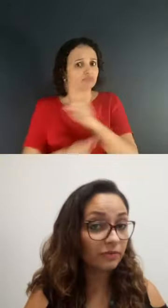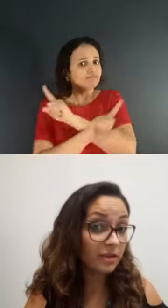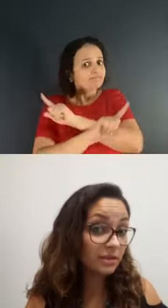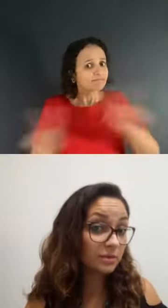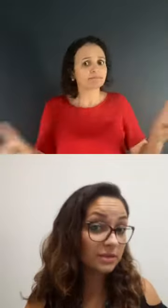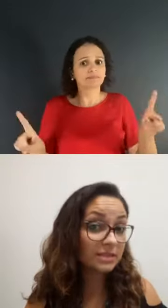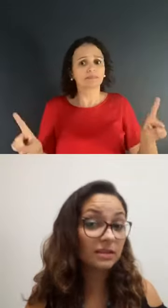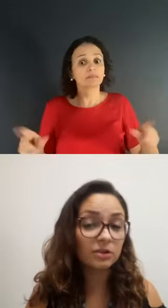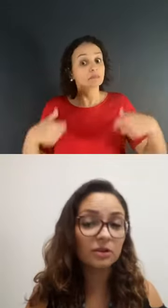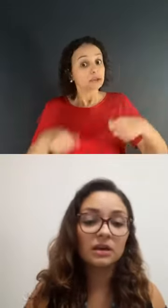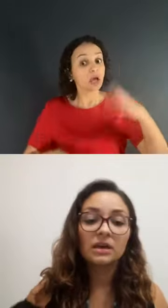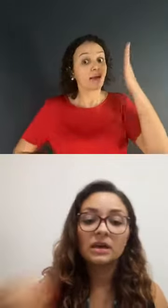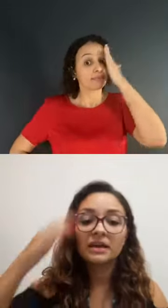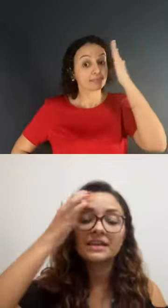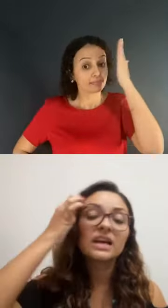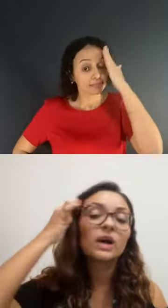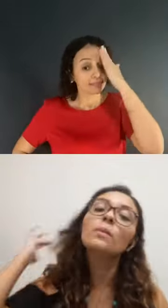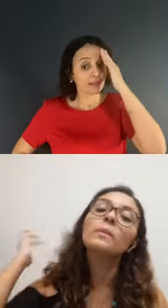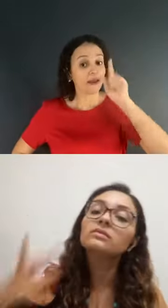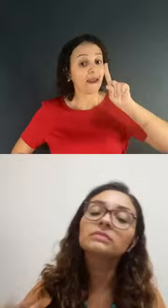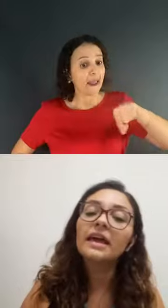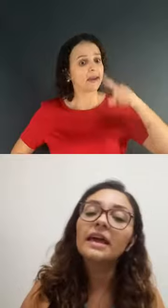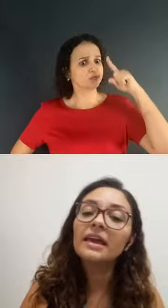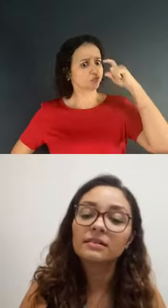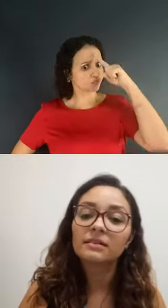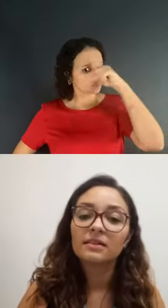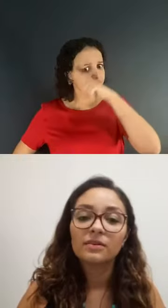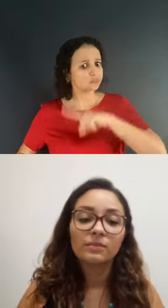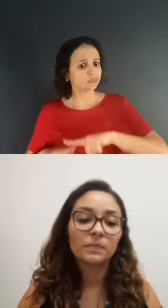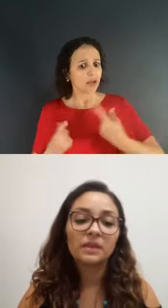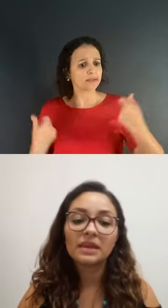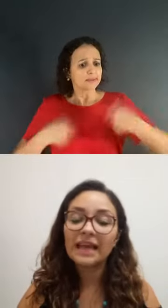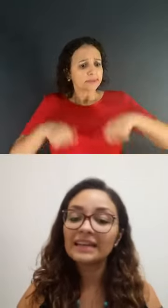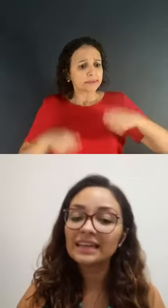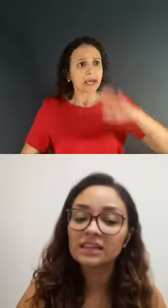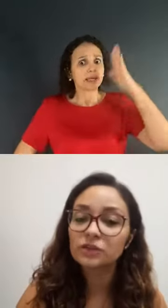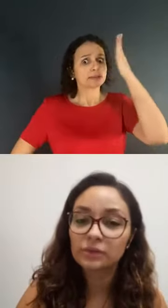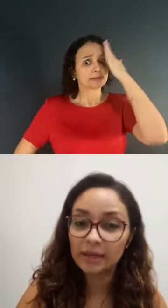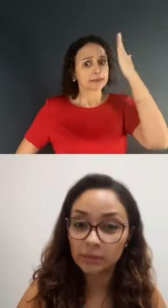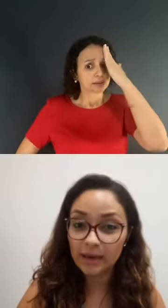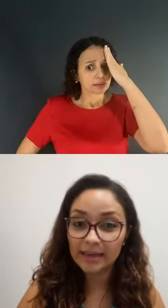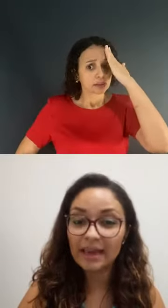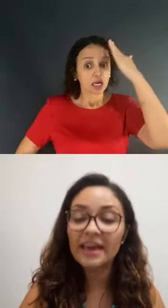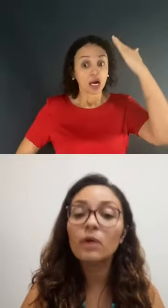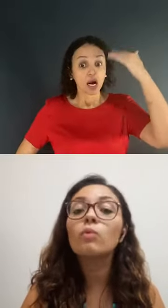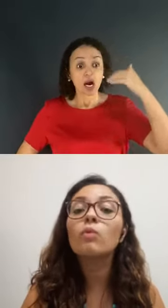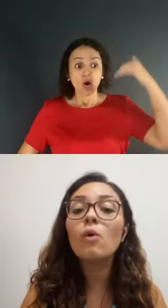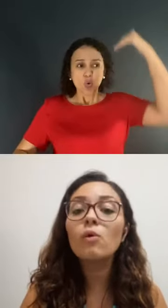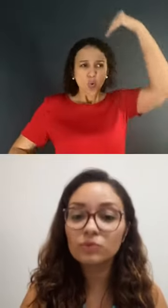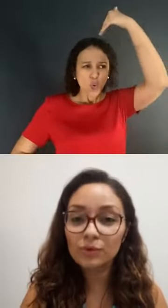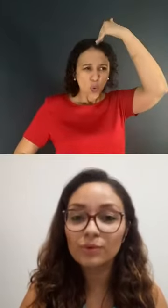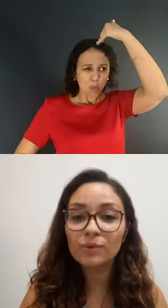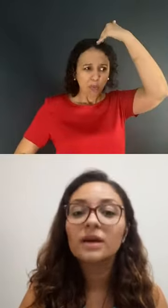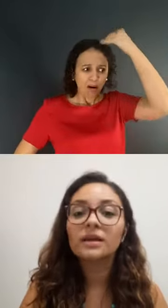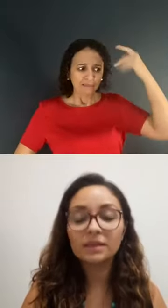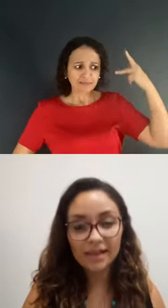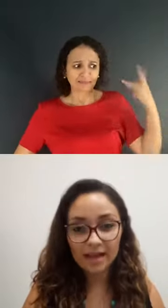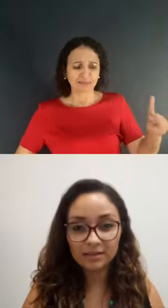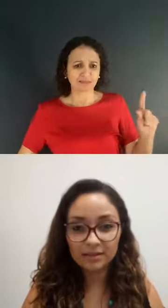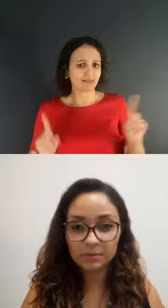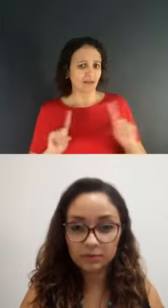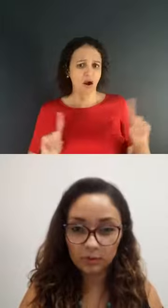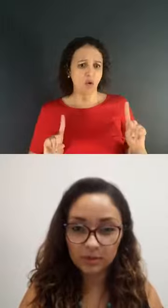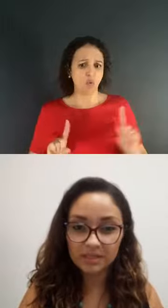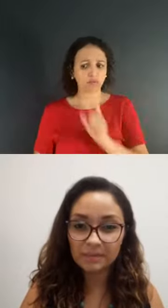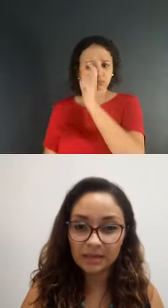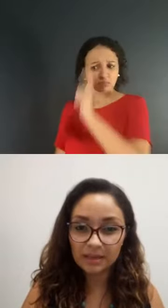mais difícil que seja, que essa culpa não tem nada relacionado a ela, é ao outro que trata